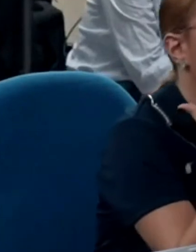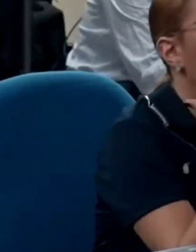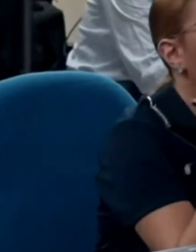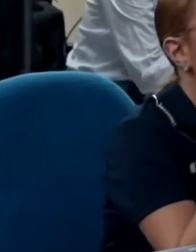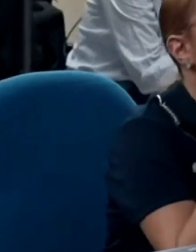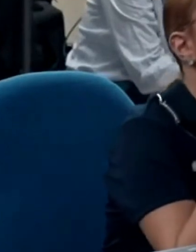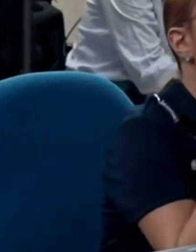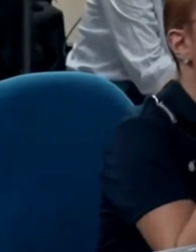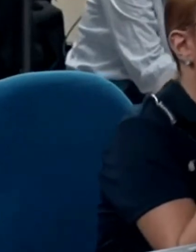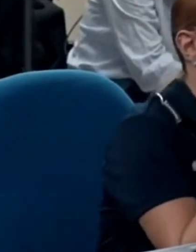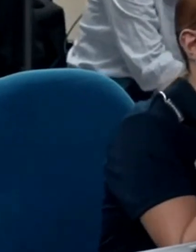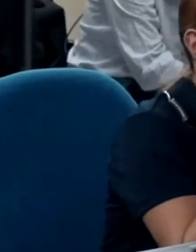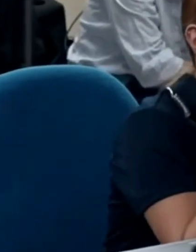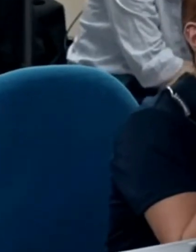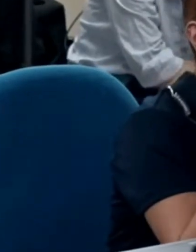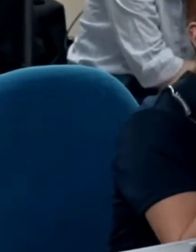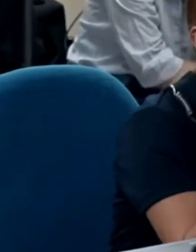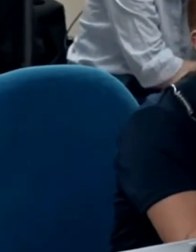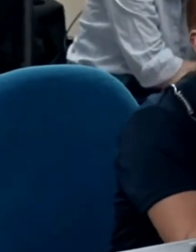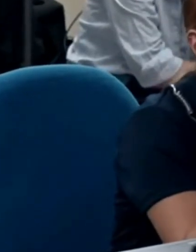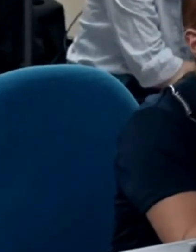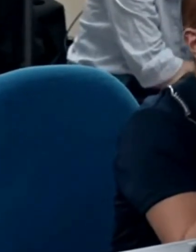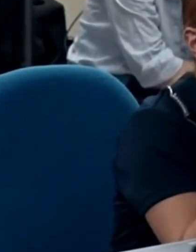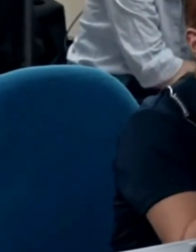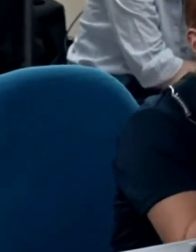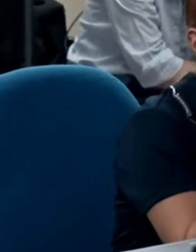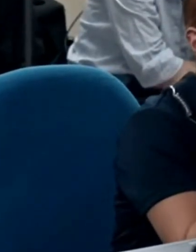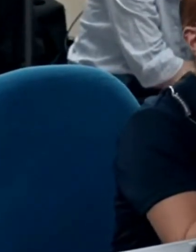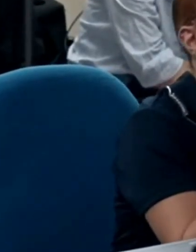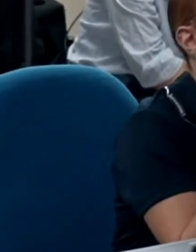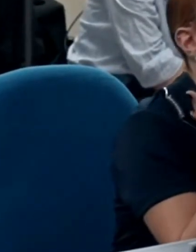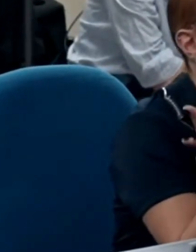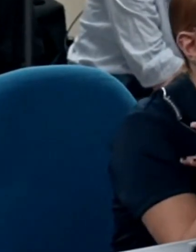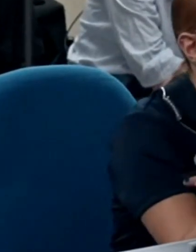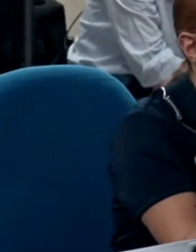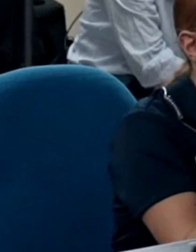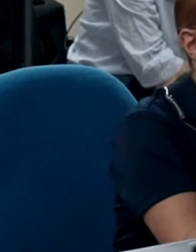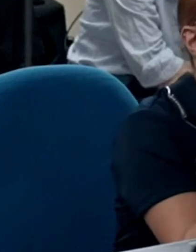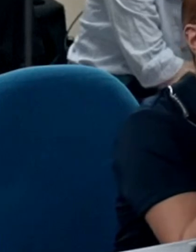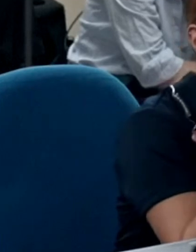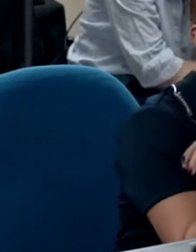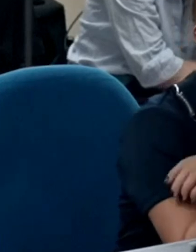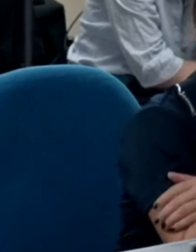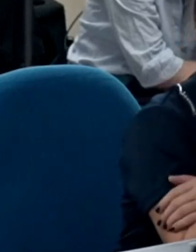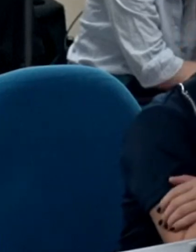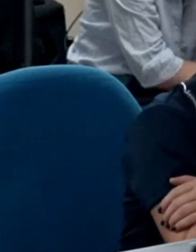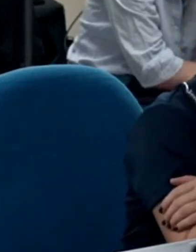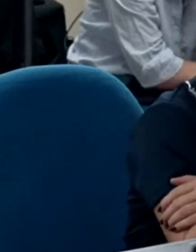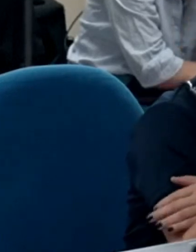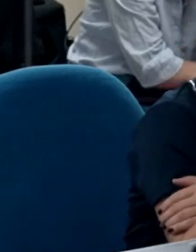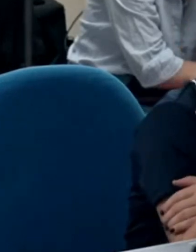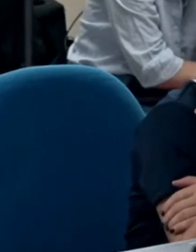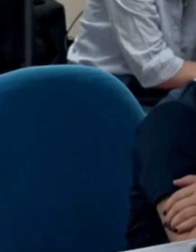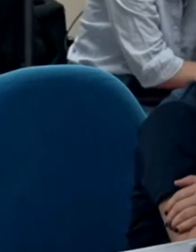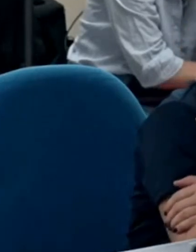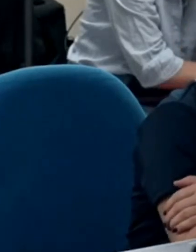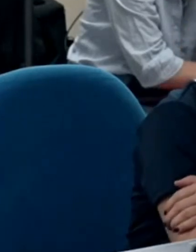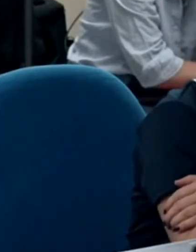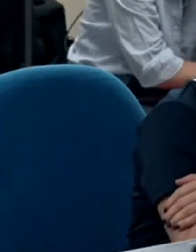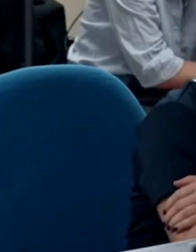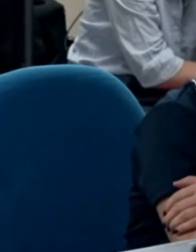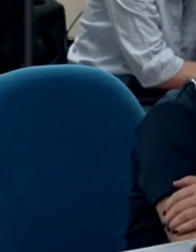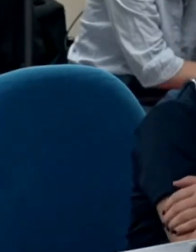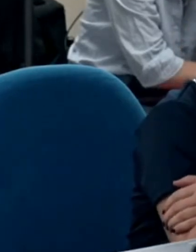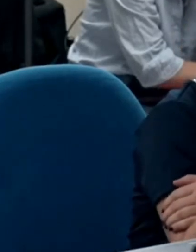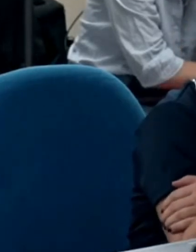fenómenos atmosféricos, la agencia ha asignado fondos directos a los residentes. En esta ocasión, para mitigar